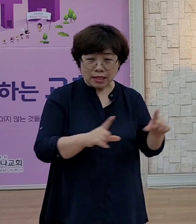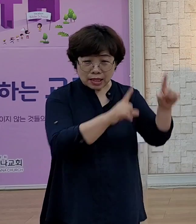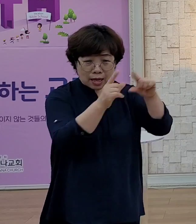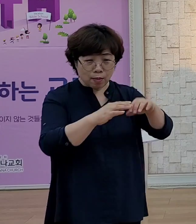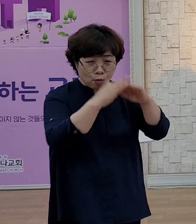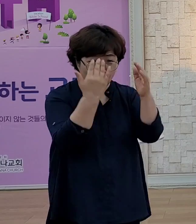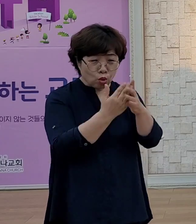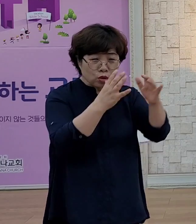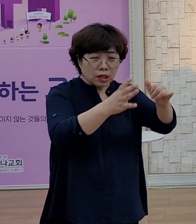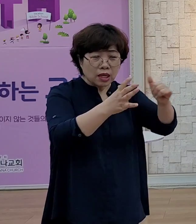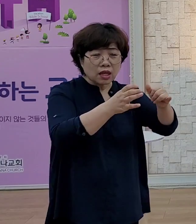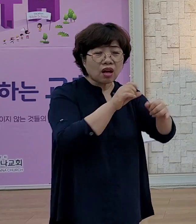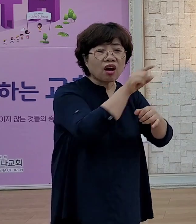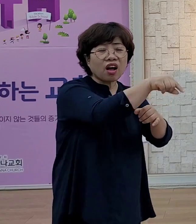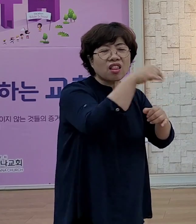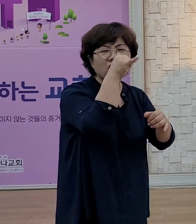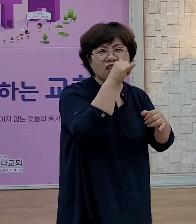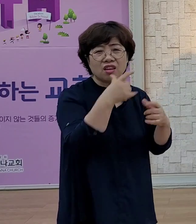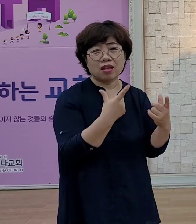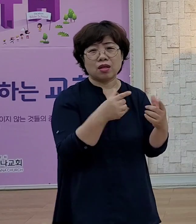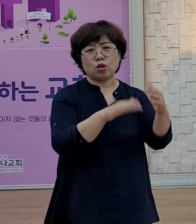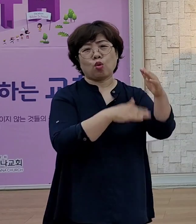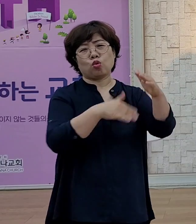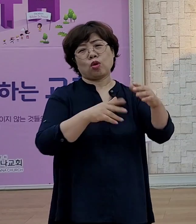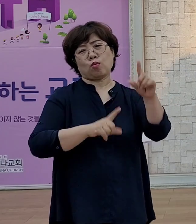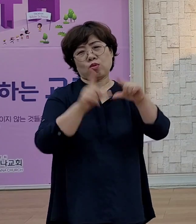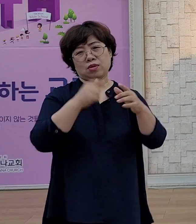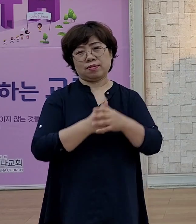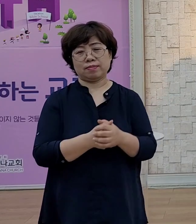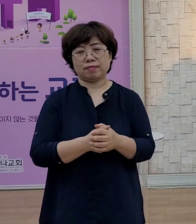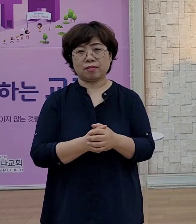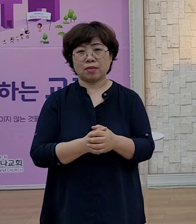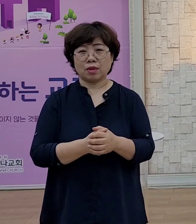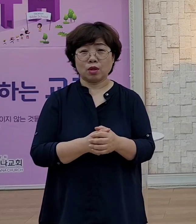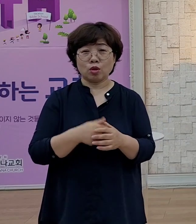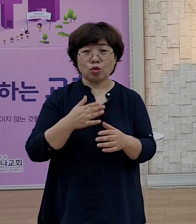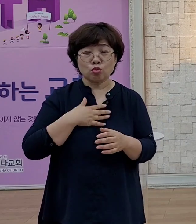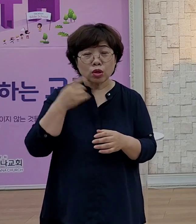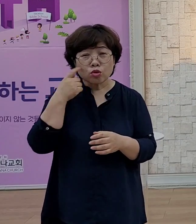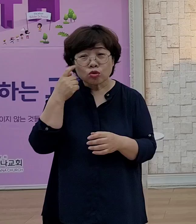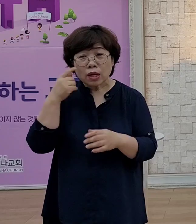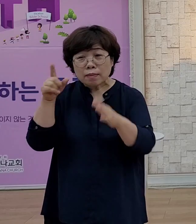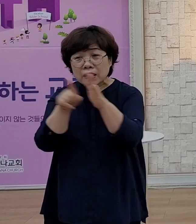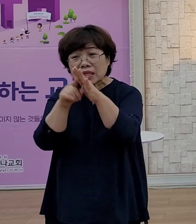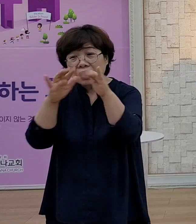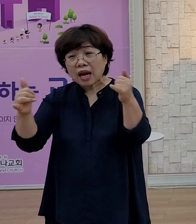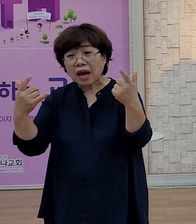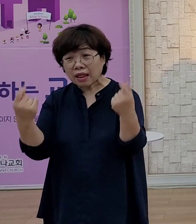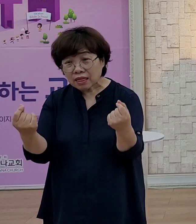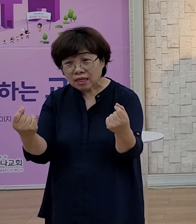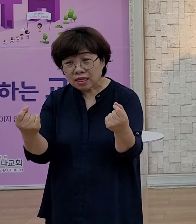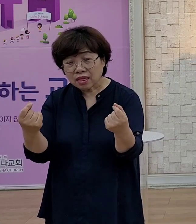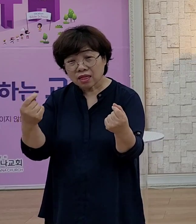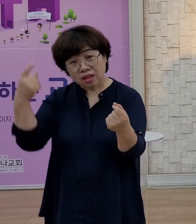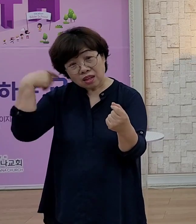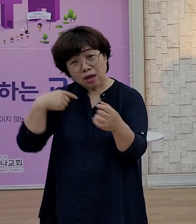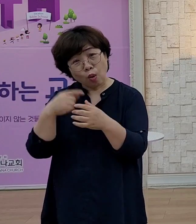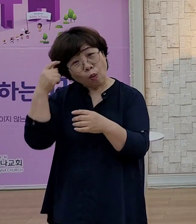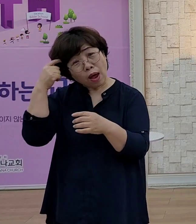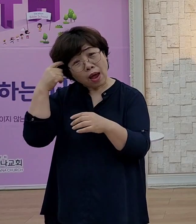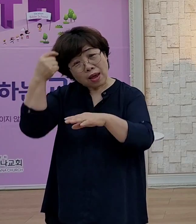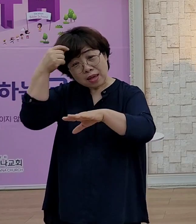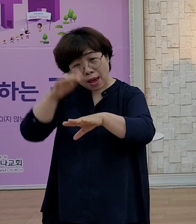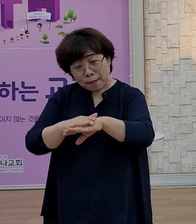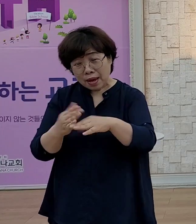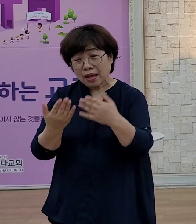지금 특징이에요. 우리 눈에는 그 사람이 믿는 사람으로 보입니다. 꼬박꼬박 주일날 예배에 참석하죠.